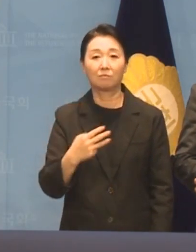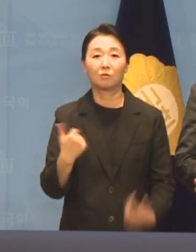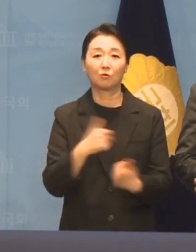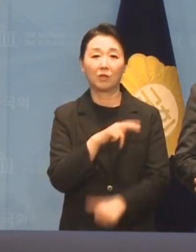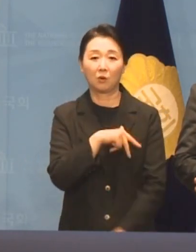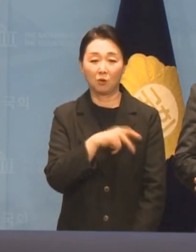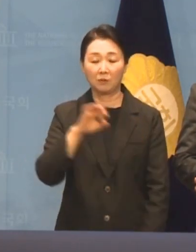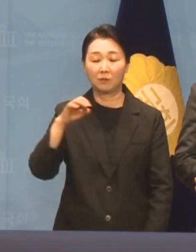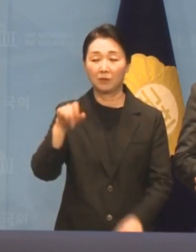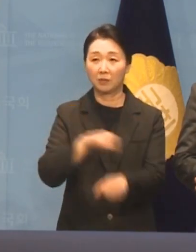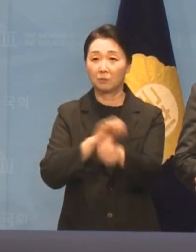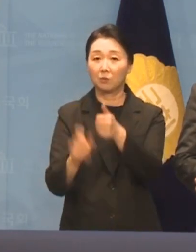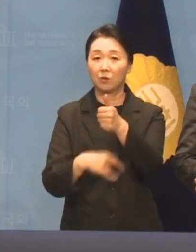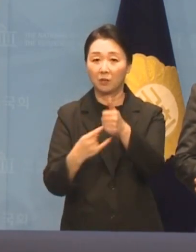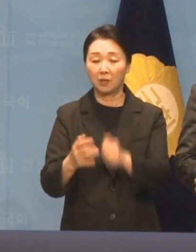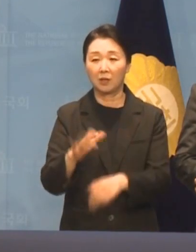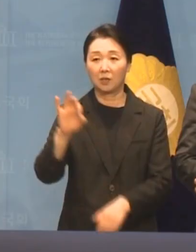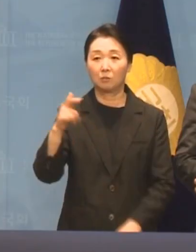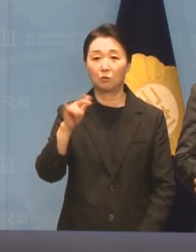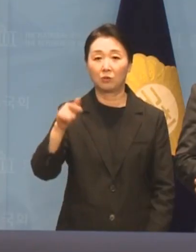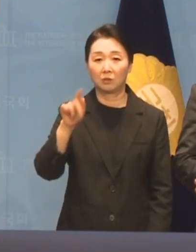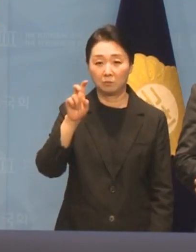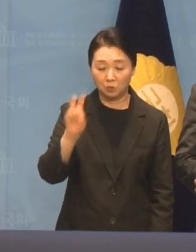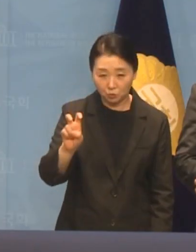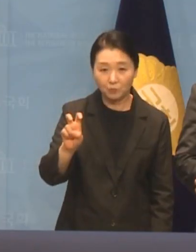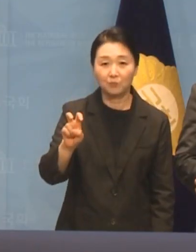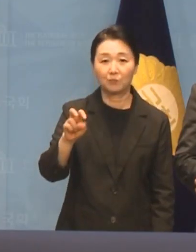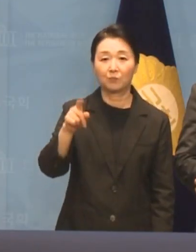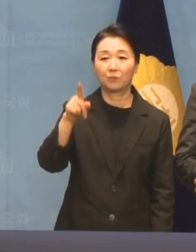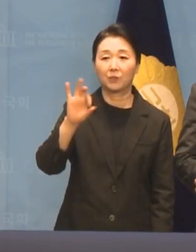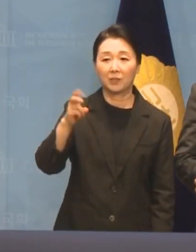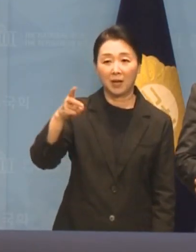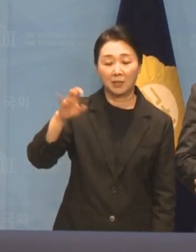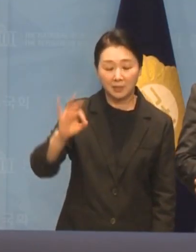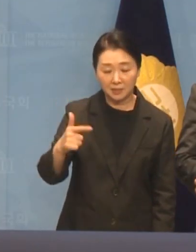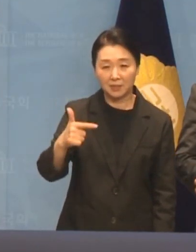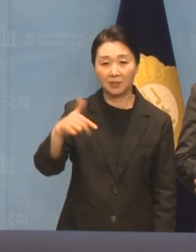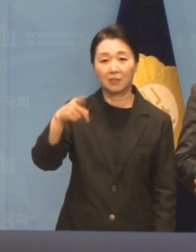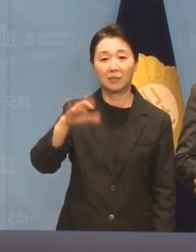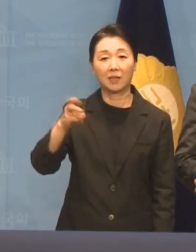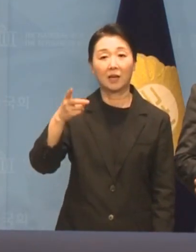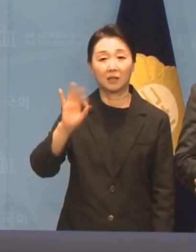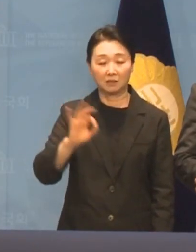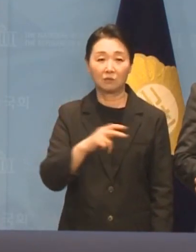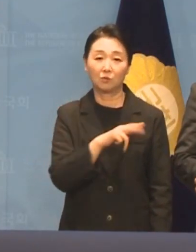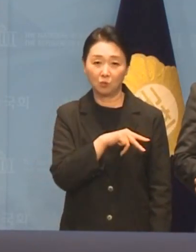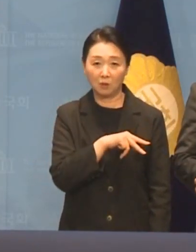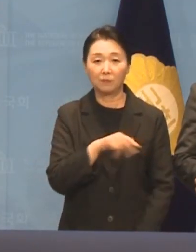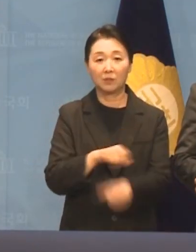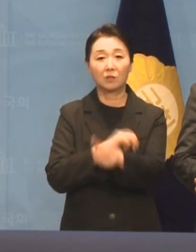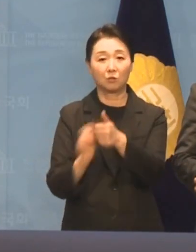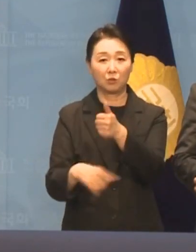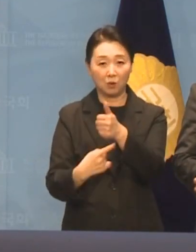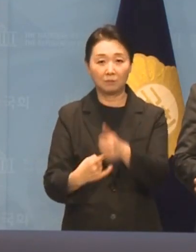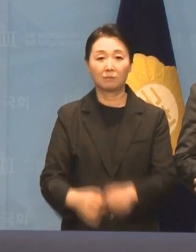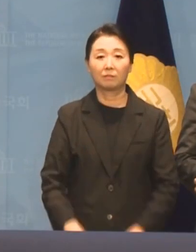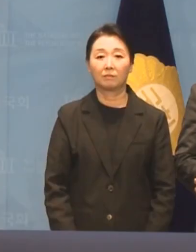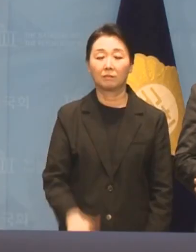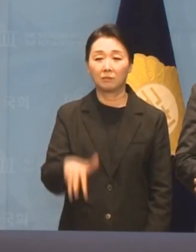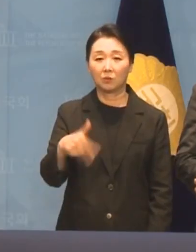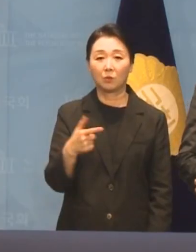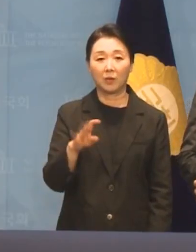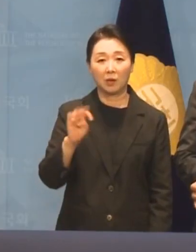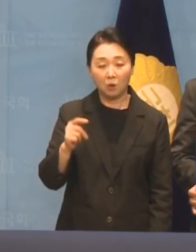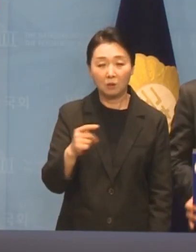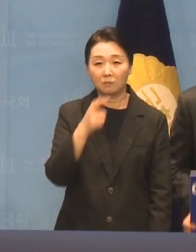특위위원이십니다. 문금주 고흥보성 장흥강진 국회의원이십니다. 여순사건 특위위원이십니다. 조계원